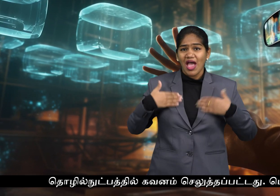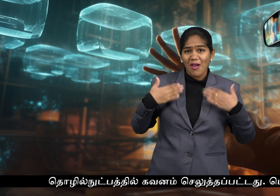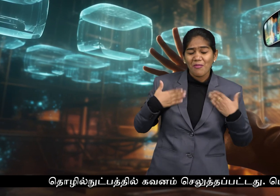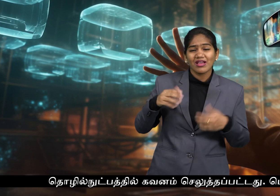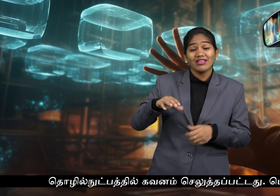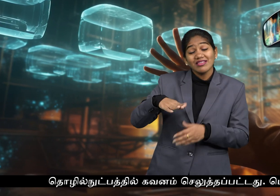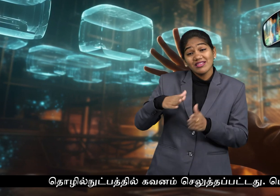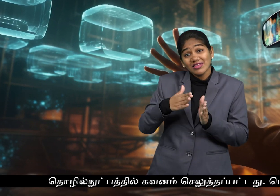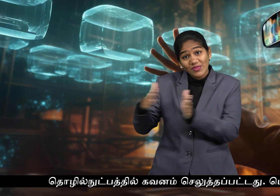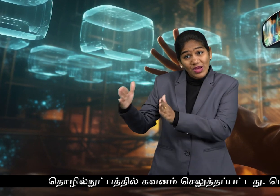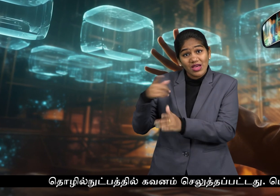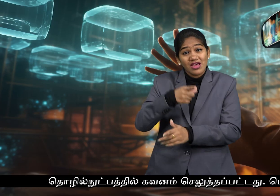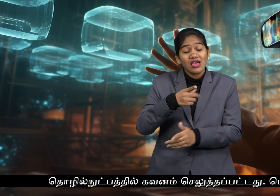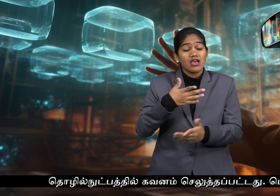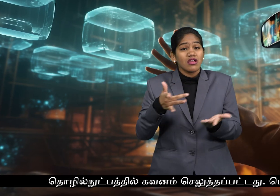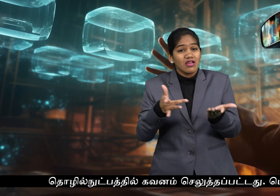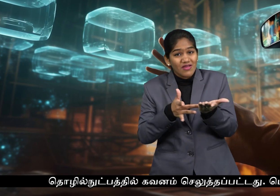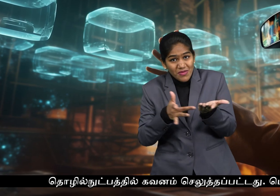அளவிலான